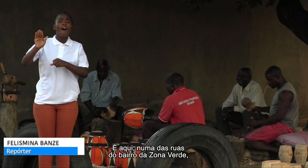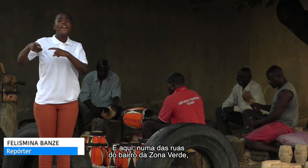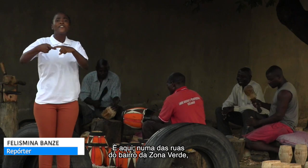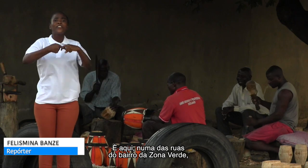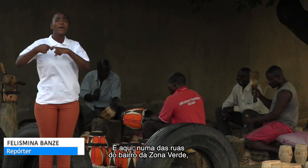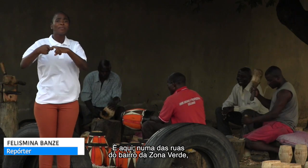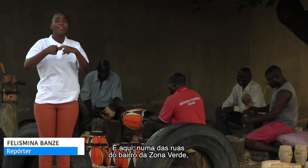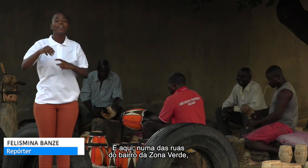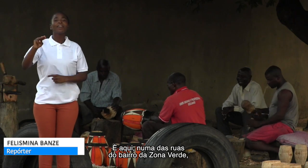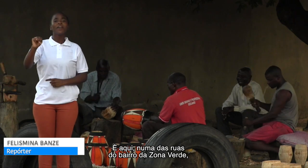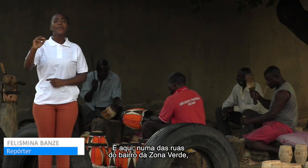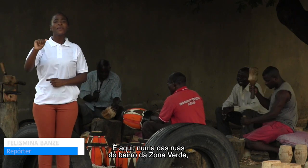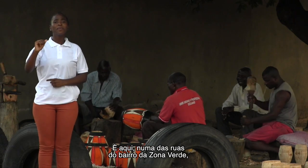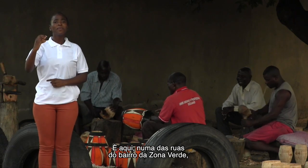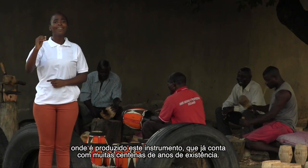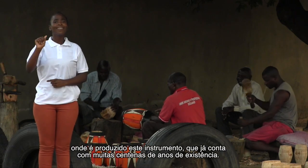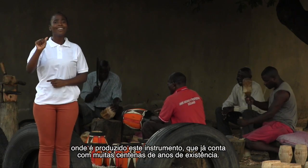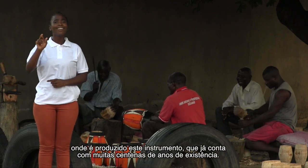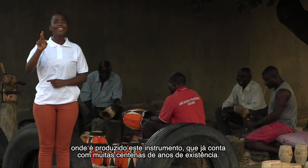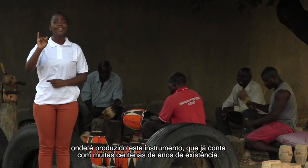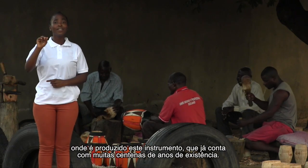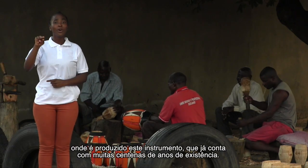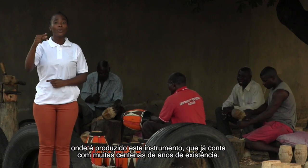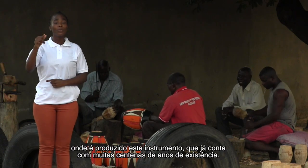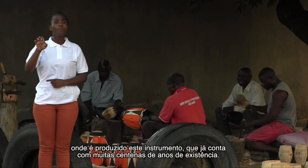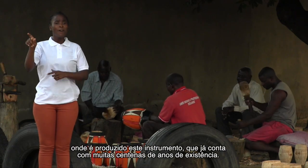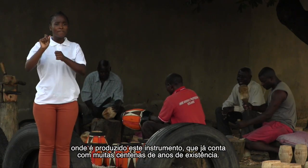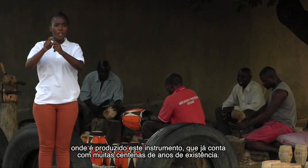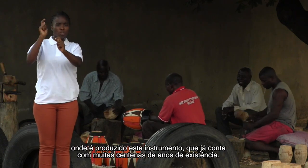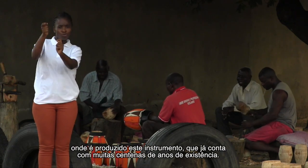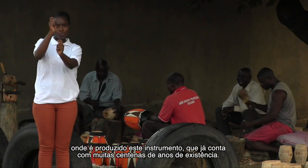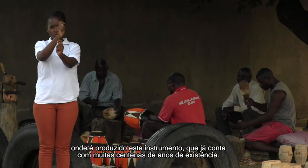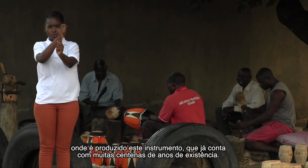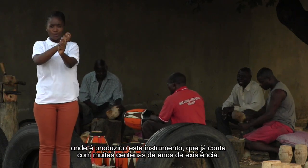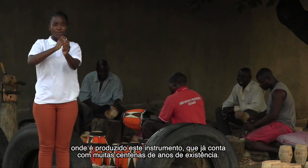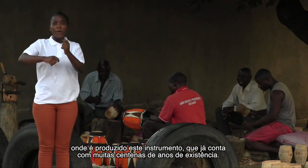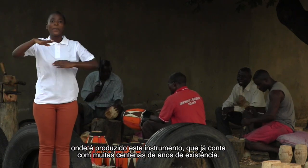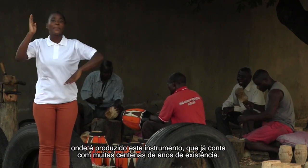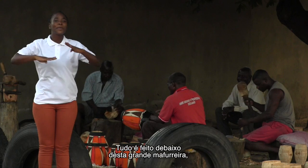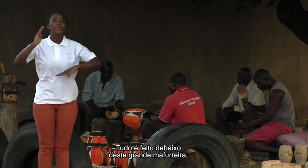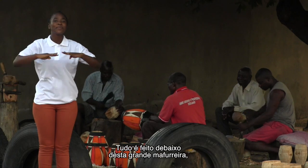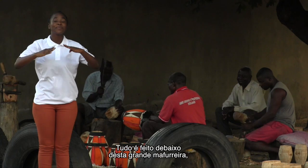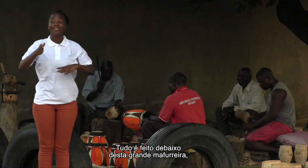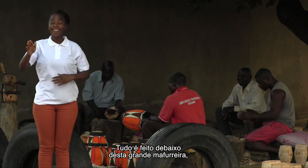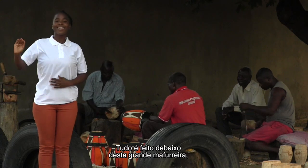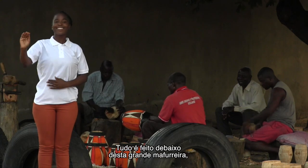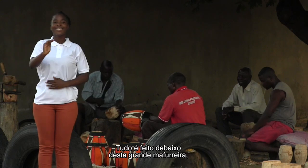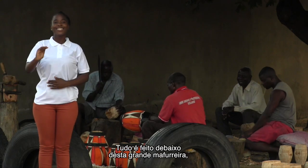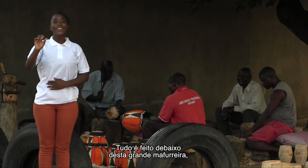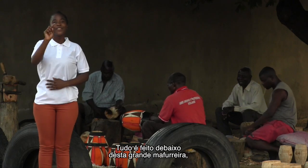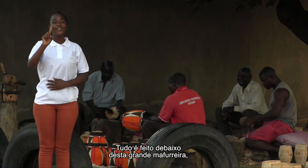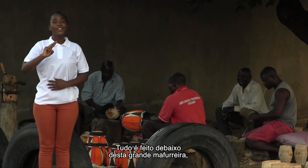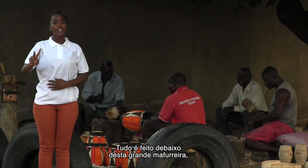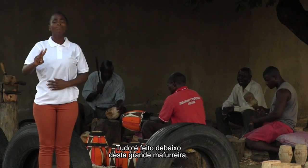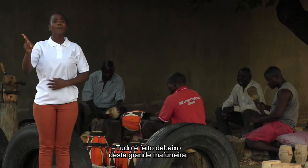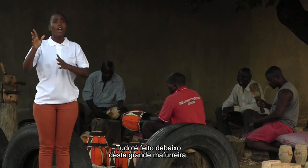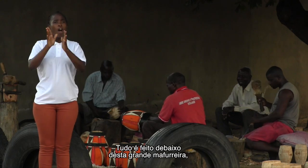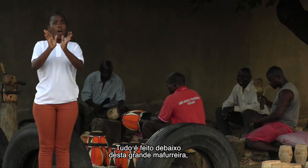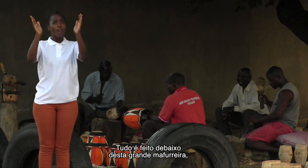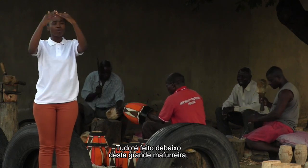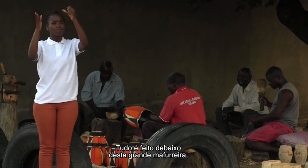Zona Verde, onde é produzido este instrumento que já conta com dezenas de anos de existência. Tudo acontece aqui,